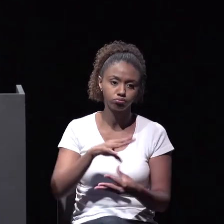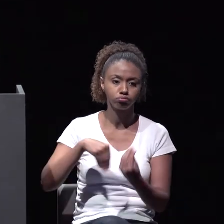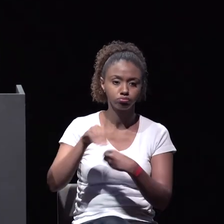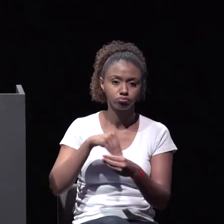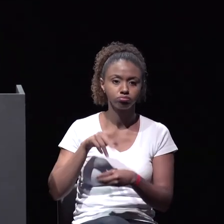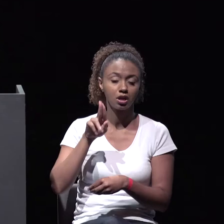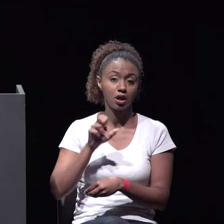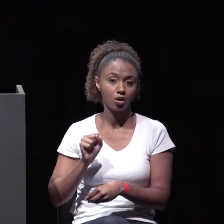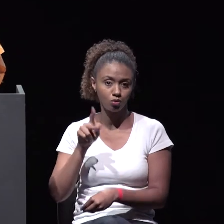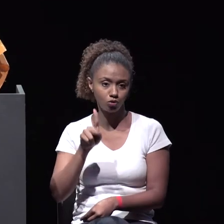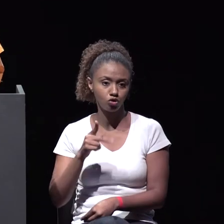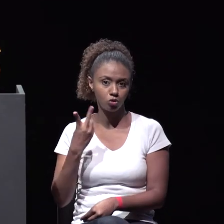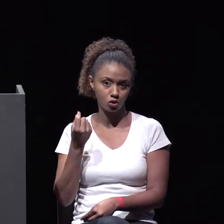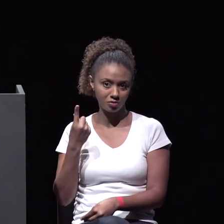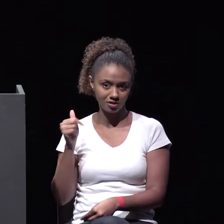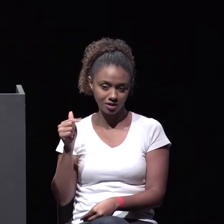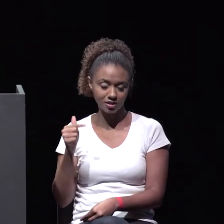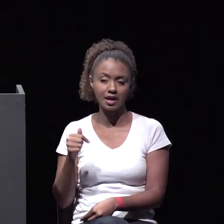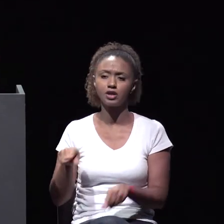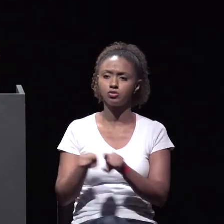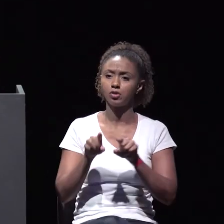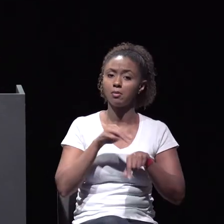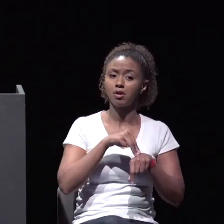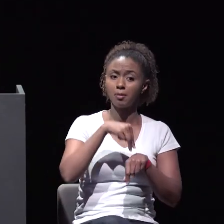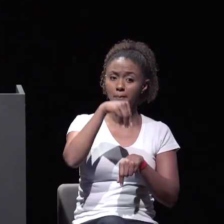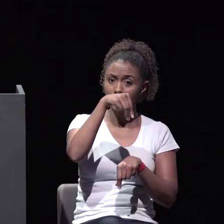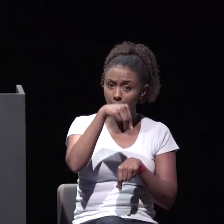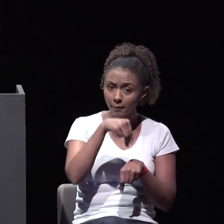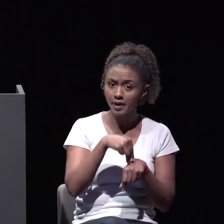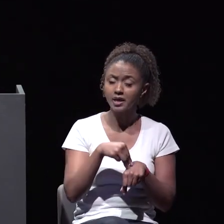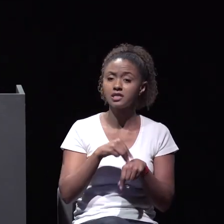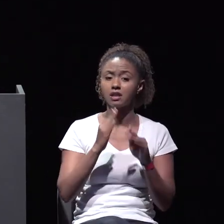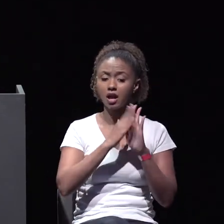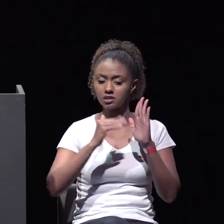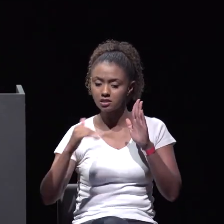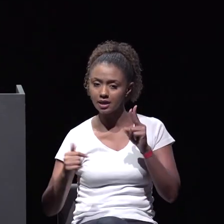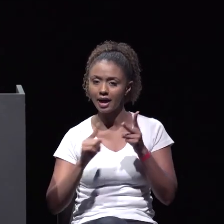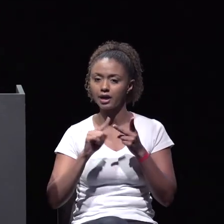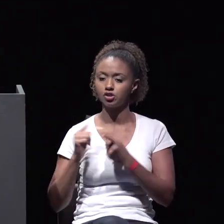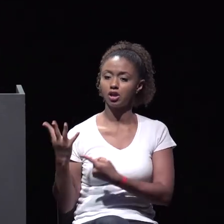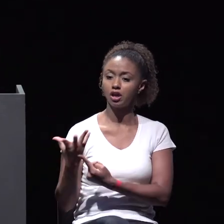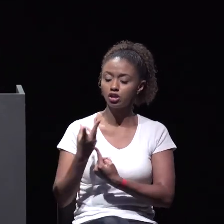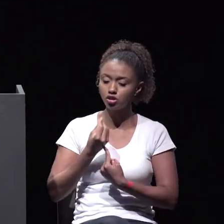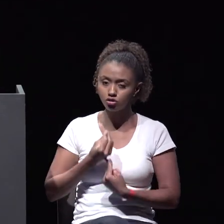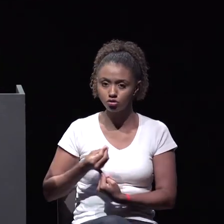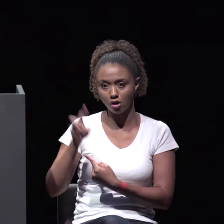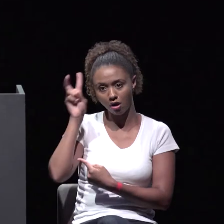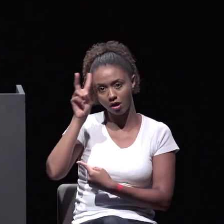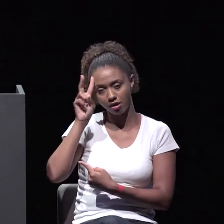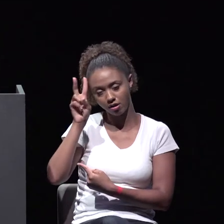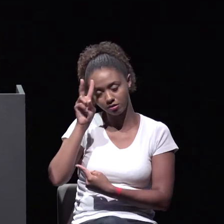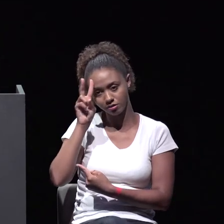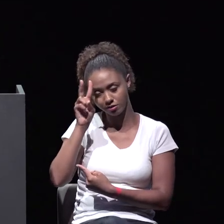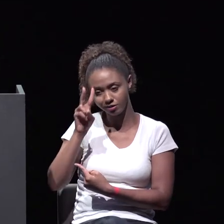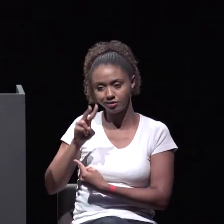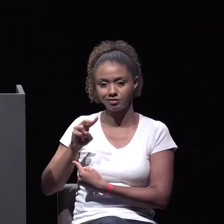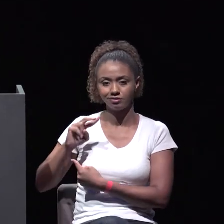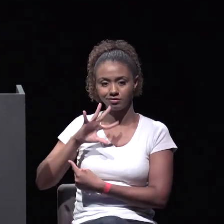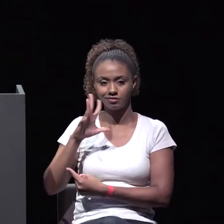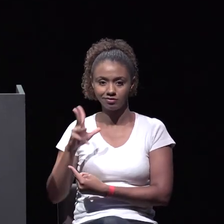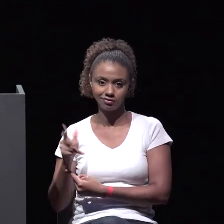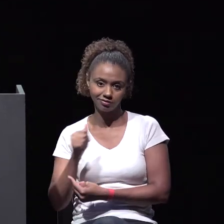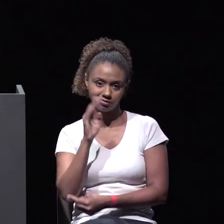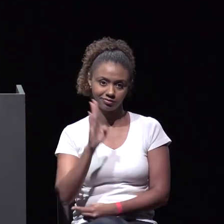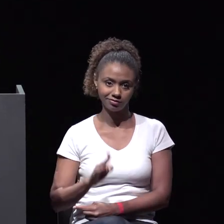usp 2017 é mestre em estética e história da arte afro-brasileira pelo pgh